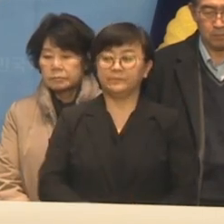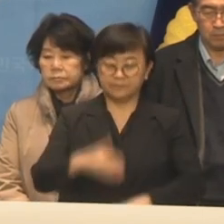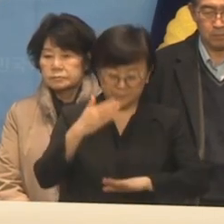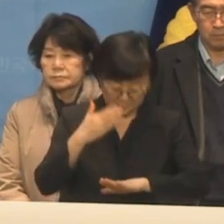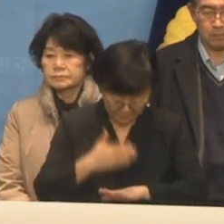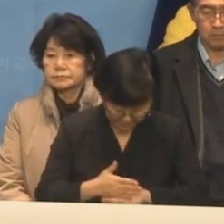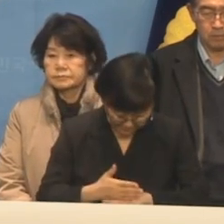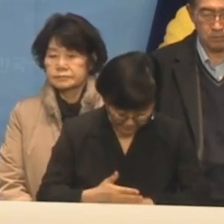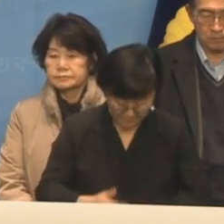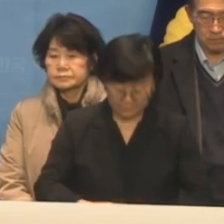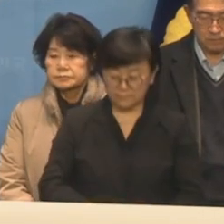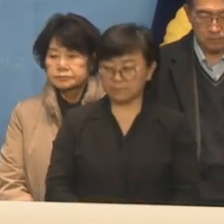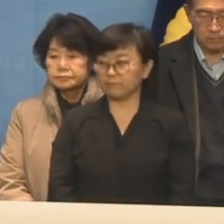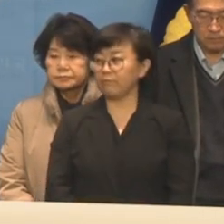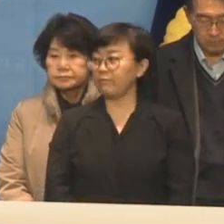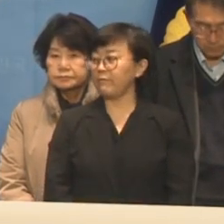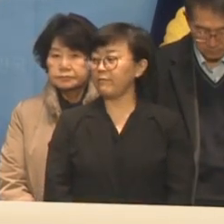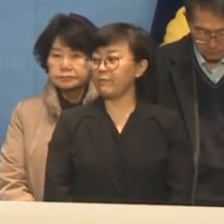감사합니다.